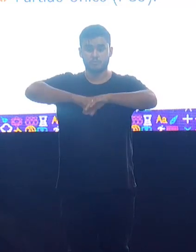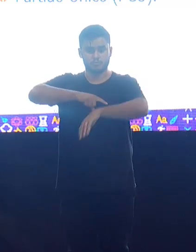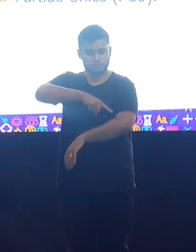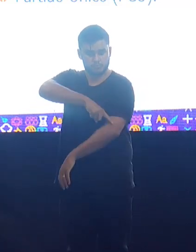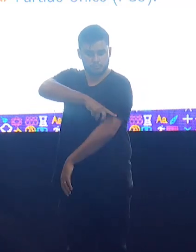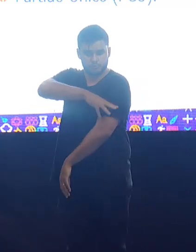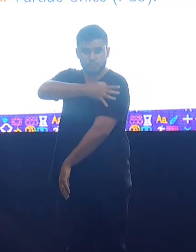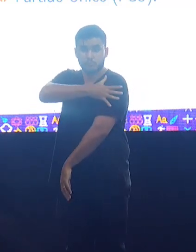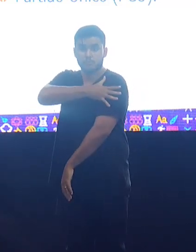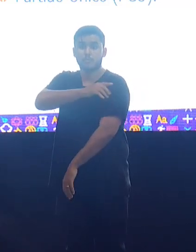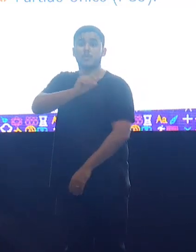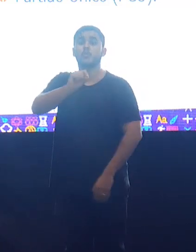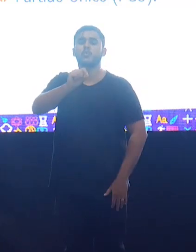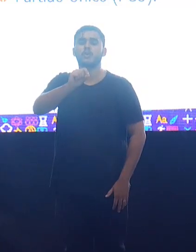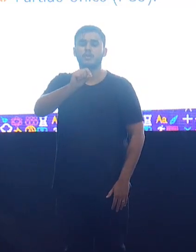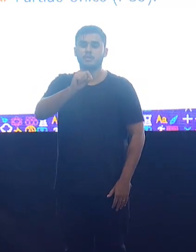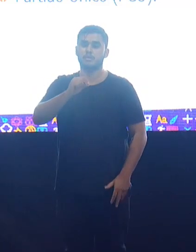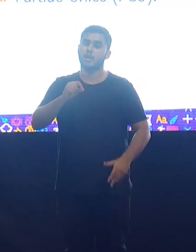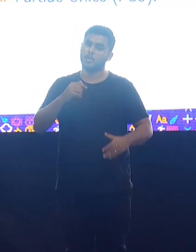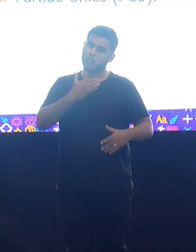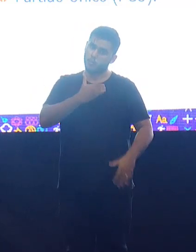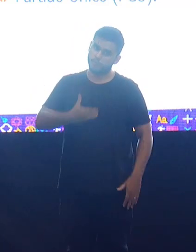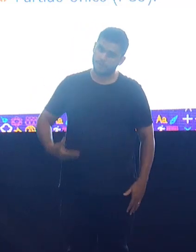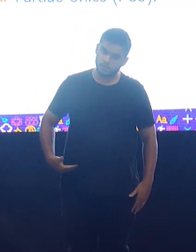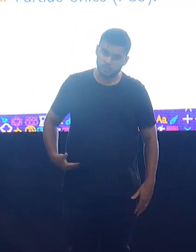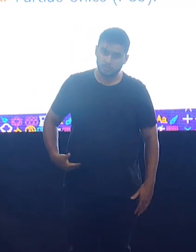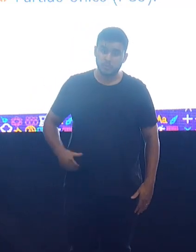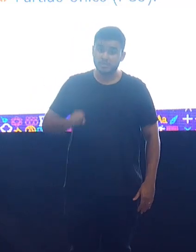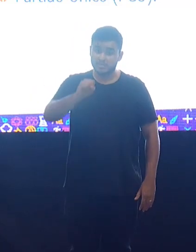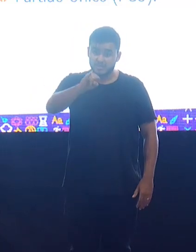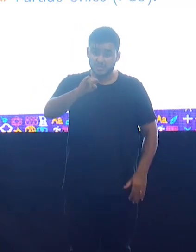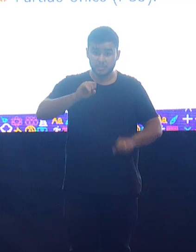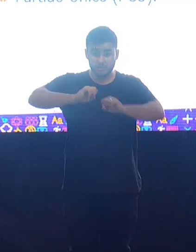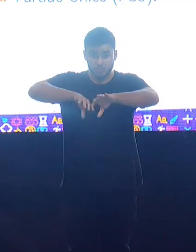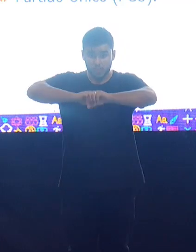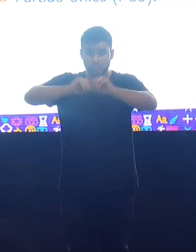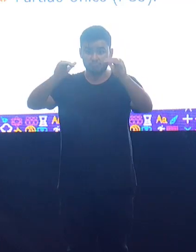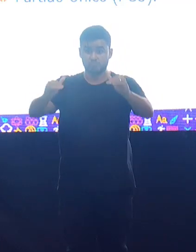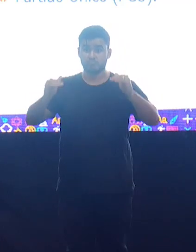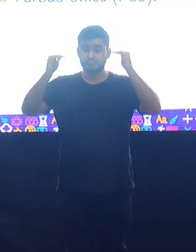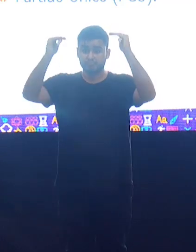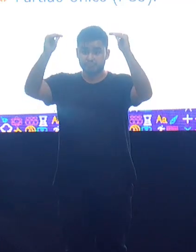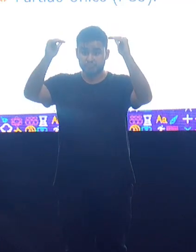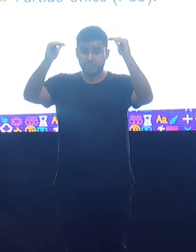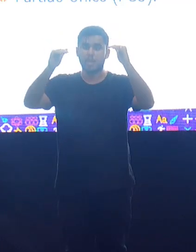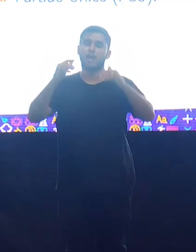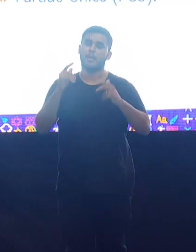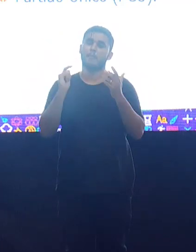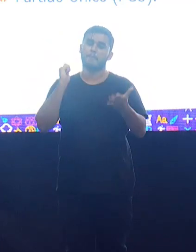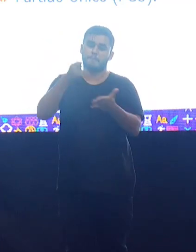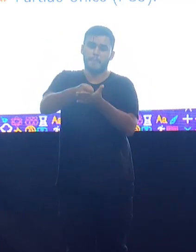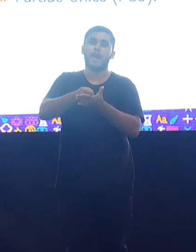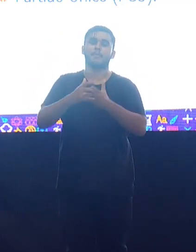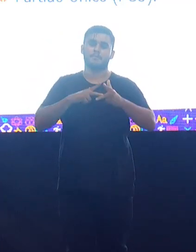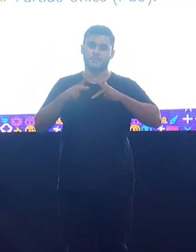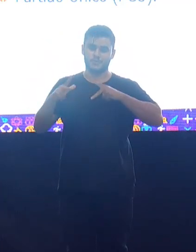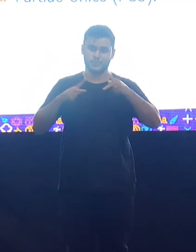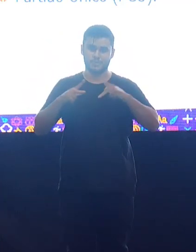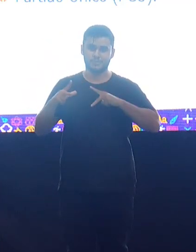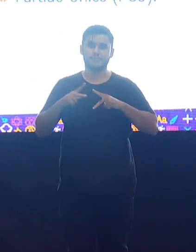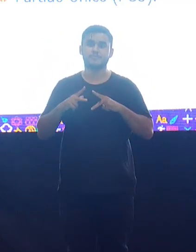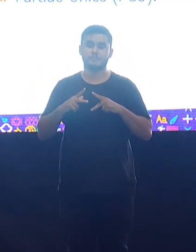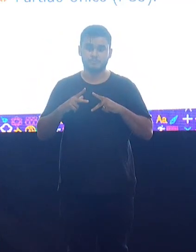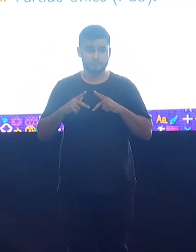é pública, superior é privada. Professor, então furou a ideia. Porque educação básica é uma